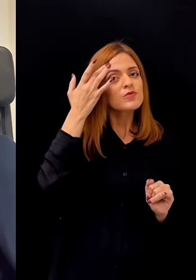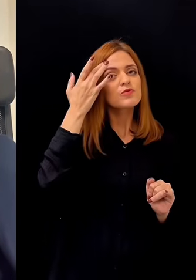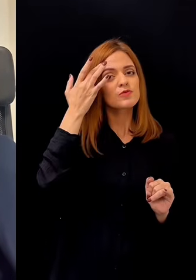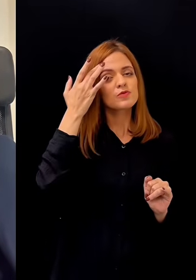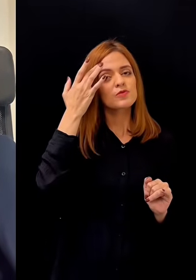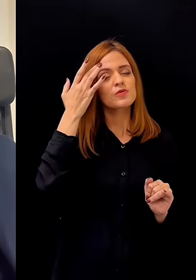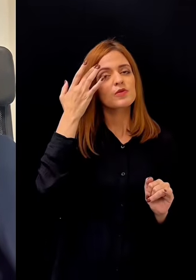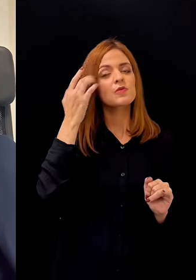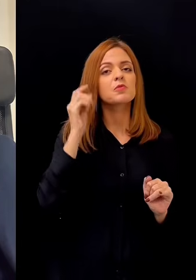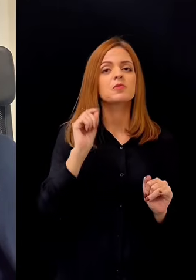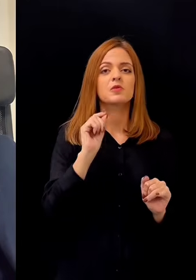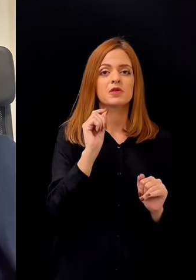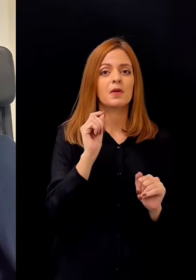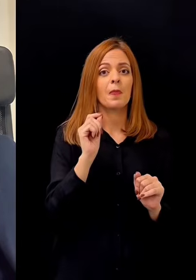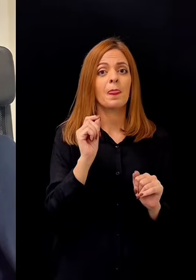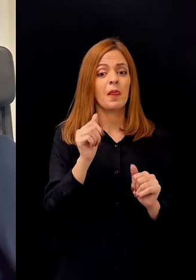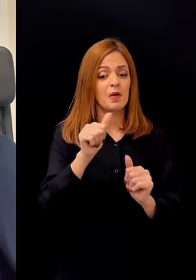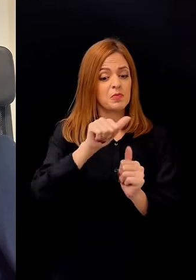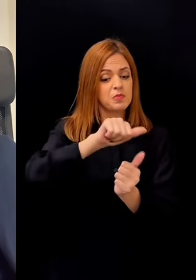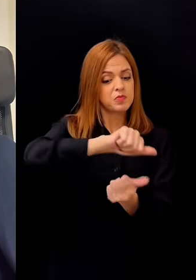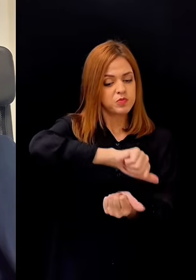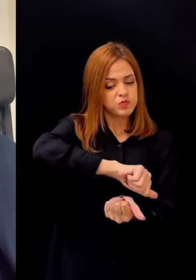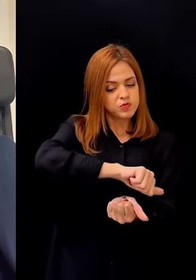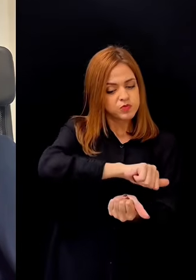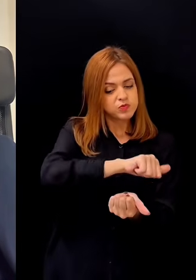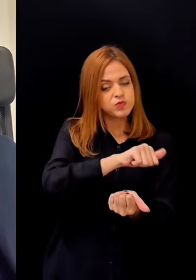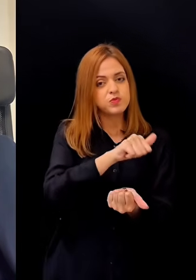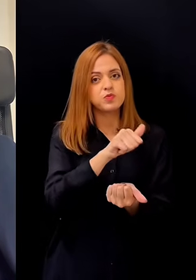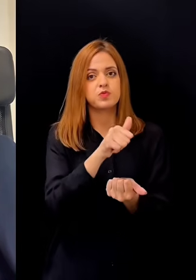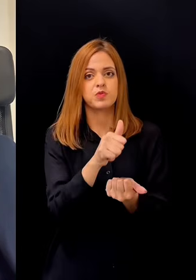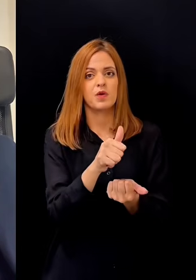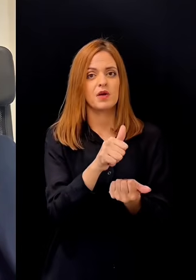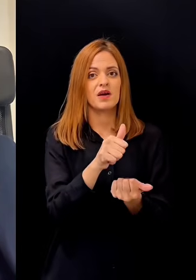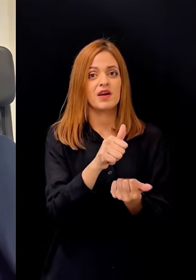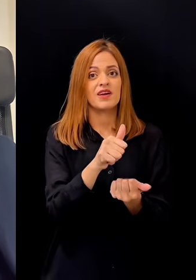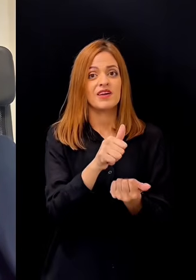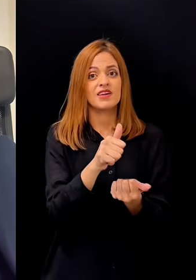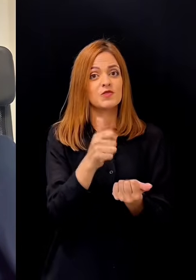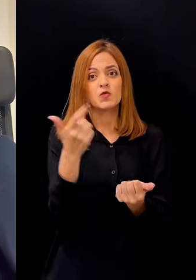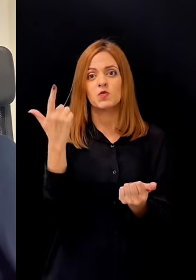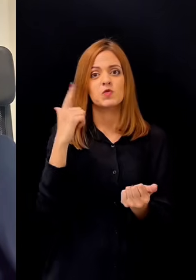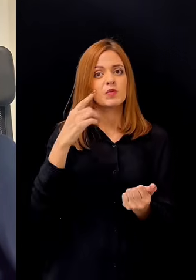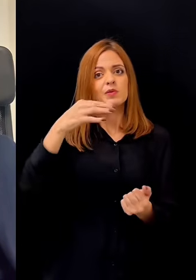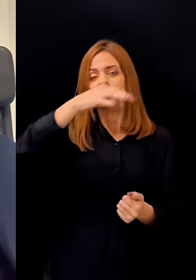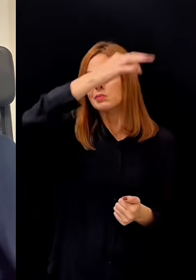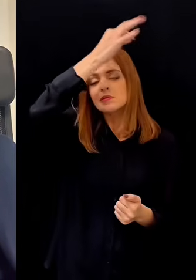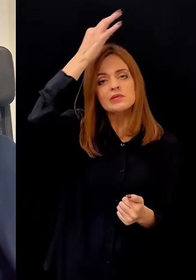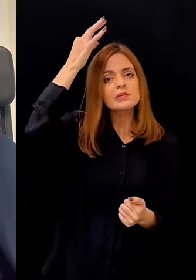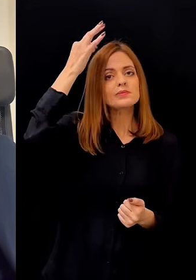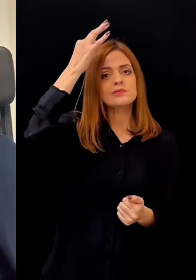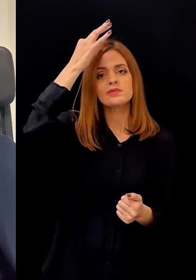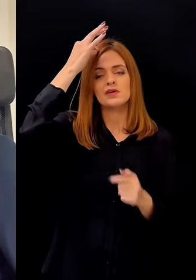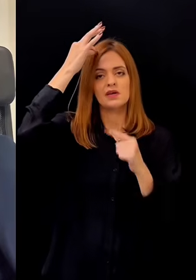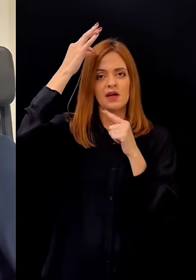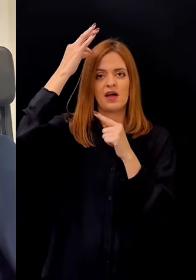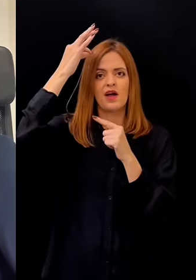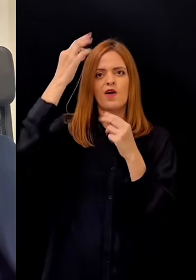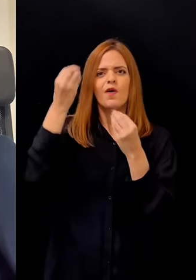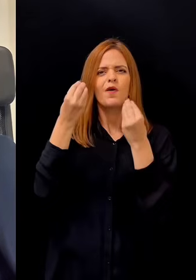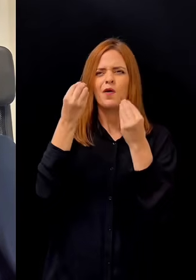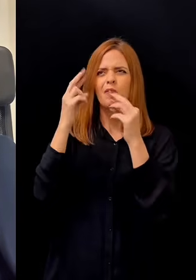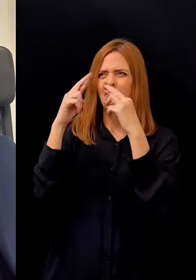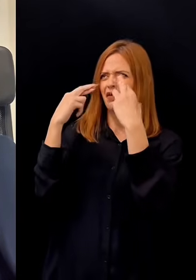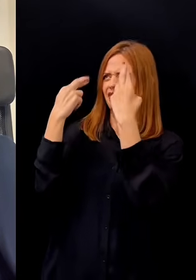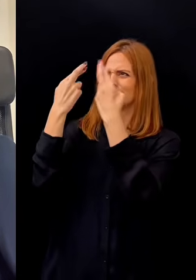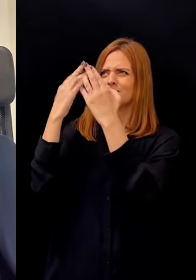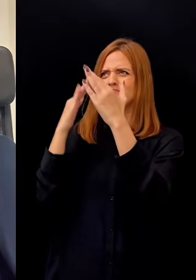da água e do Espírito, o Espírito Santo, não pode entrar no reino